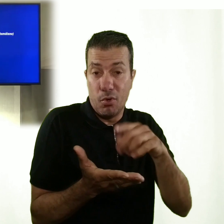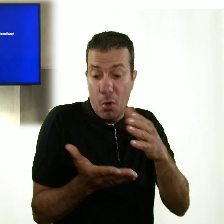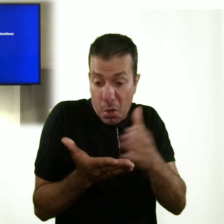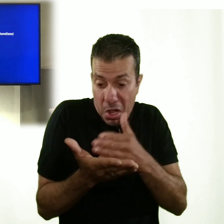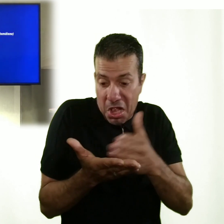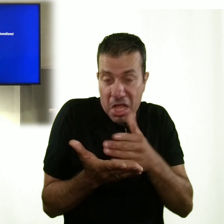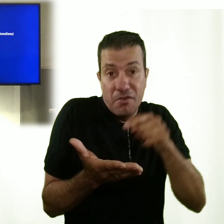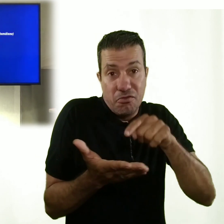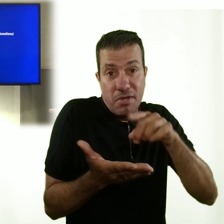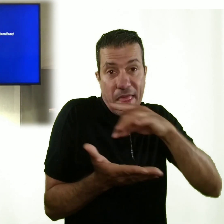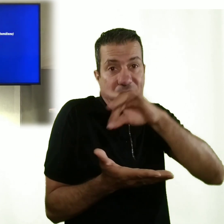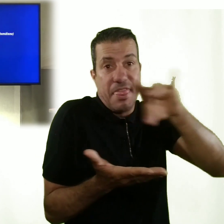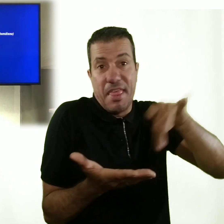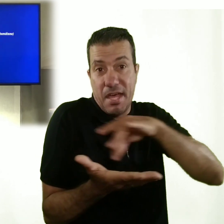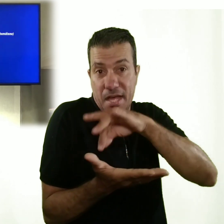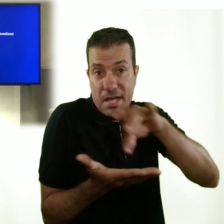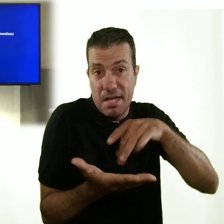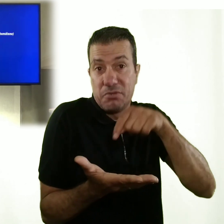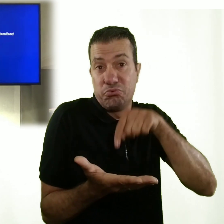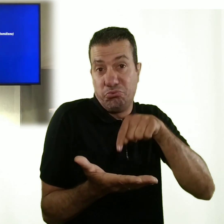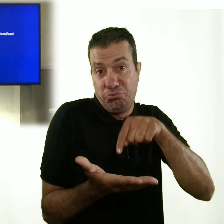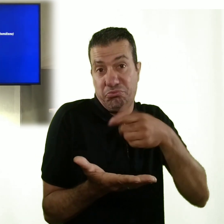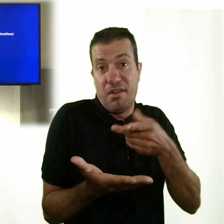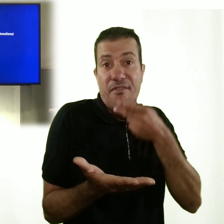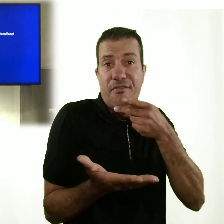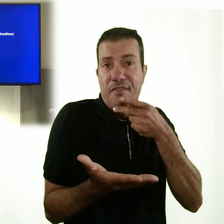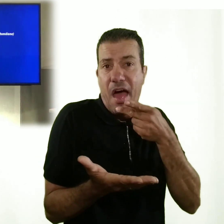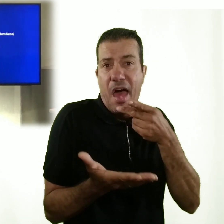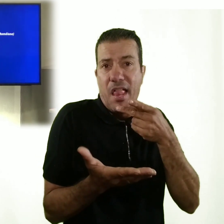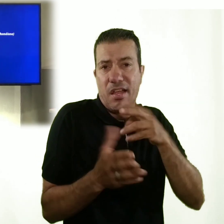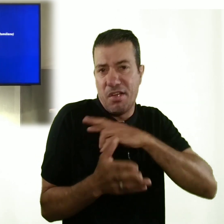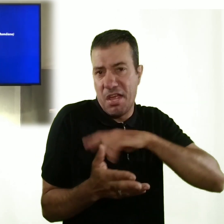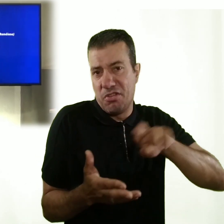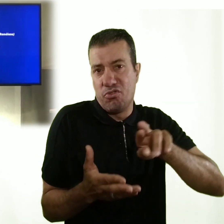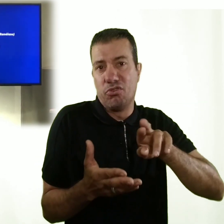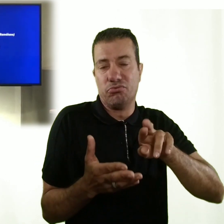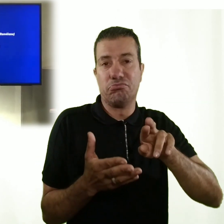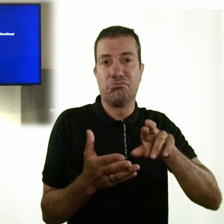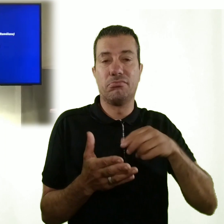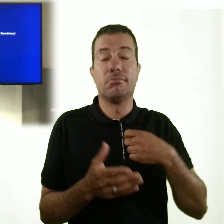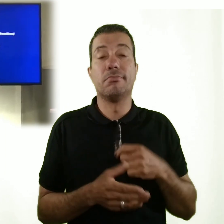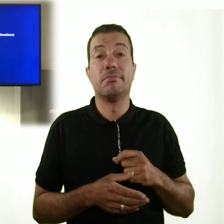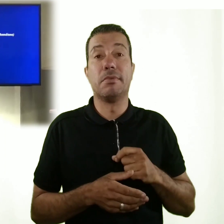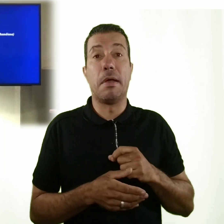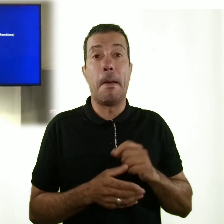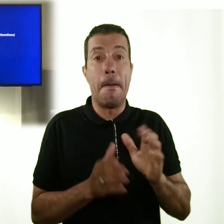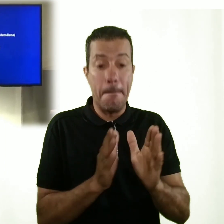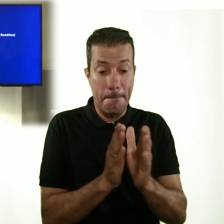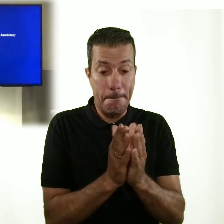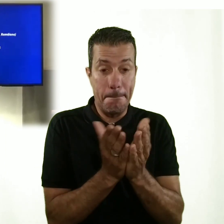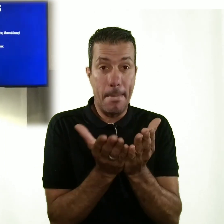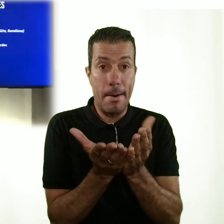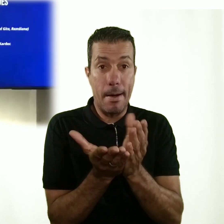sagrado. A minha Bíblia aqui, você consegue dar um zoom aqui? Está escrito assim, Bíblia Sagrada.